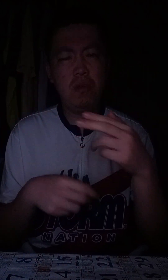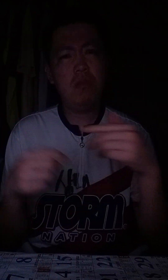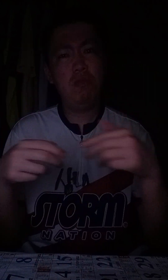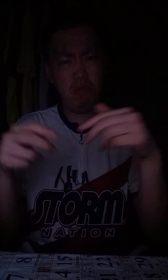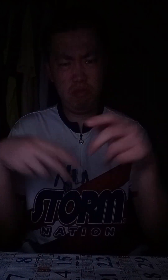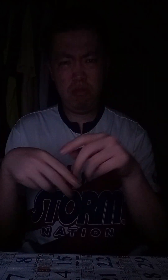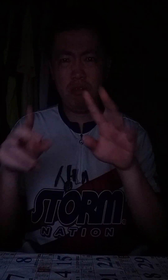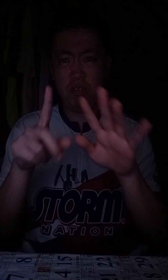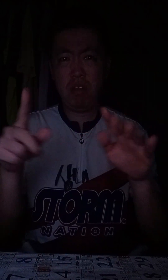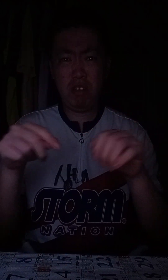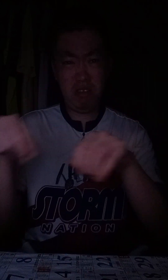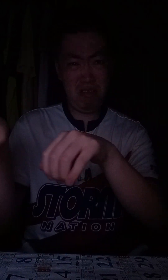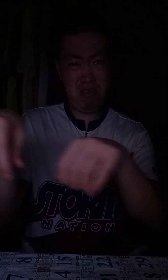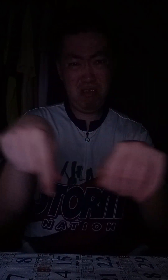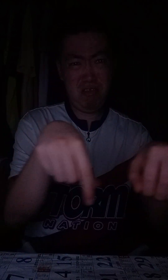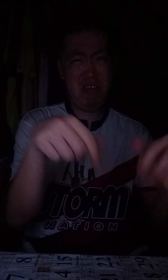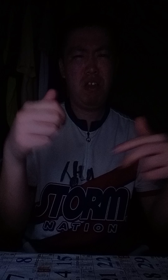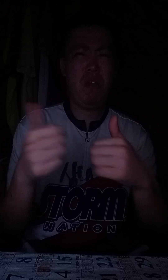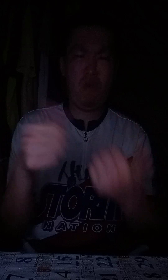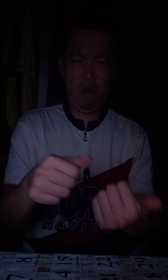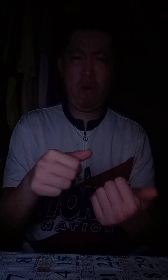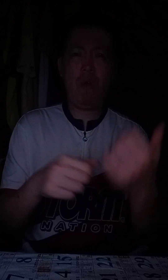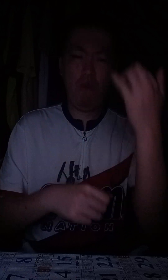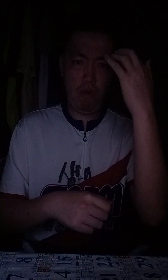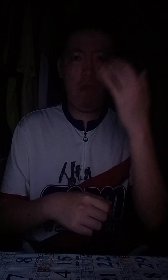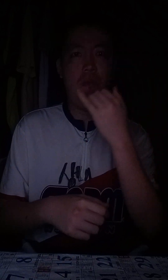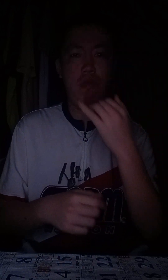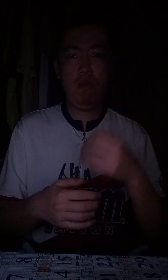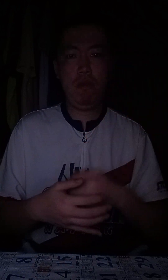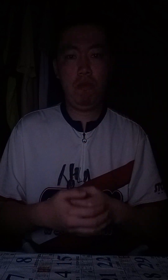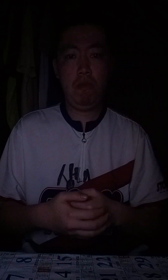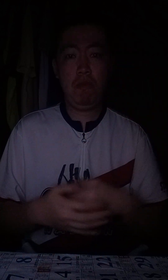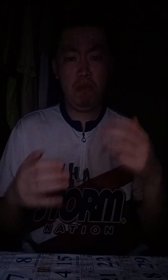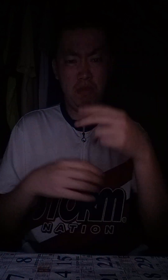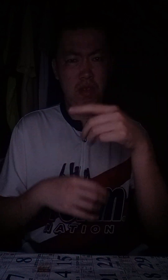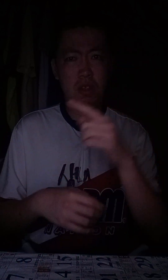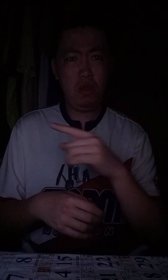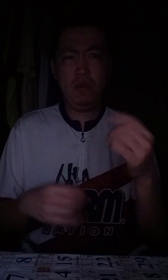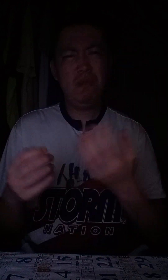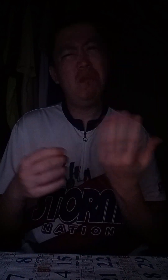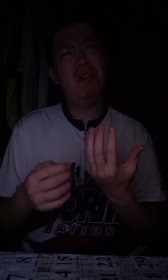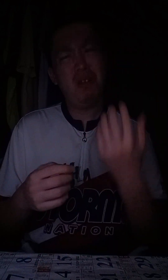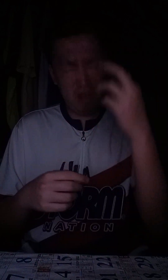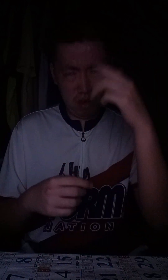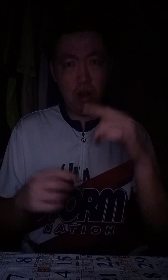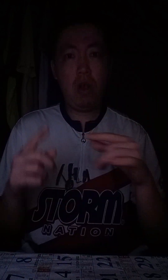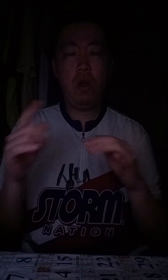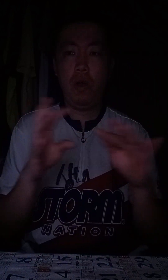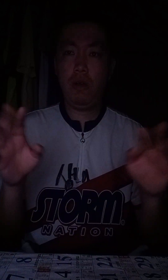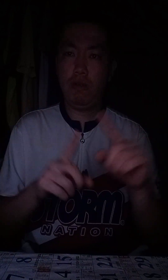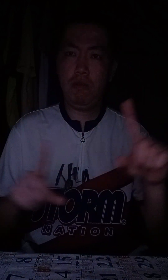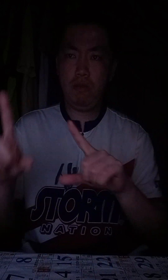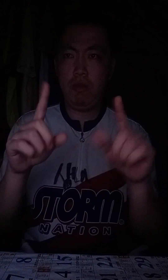전동차에 7m를 끌려가다 숨지는 사고가 발생했지만 지하철의 안전불감증은 여전하다는 비판의 목소리가